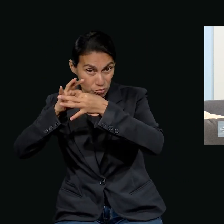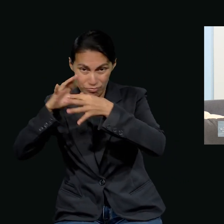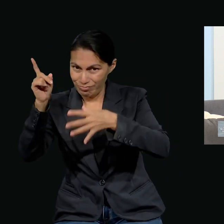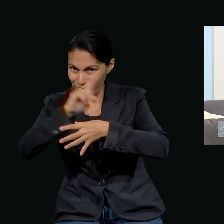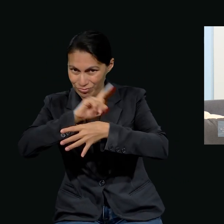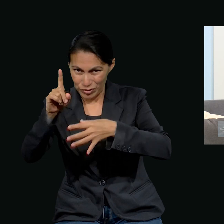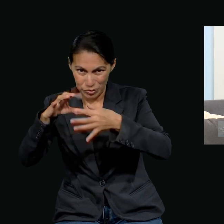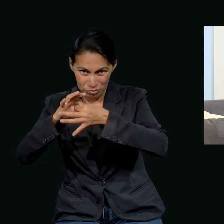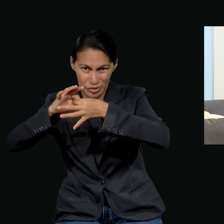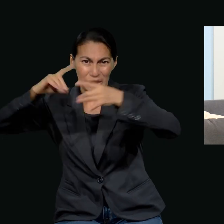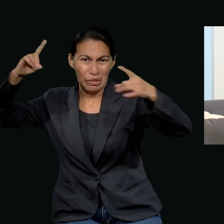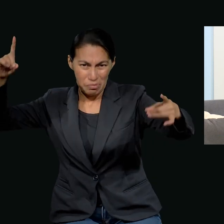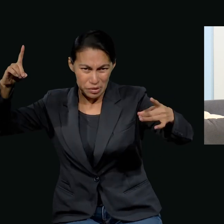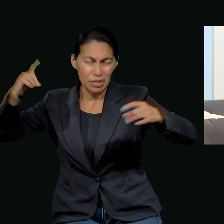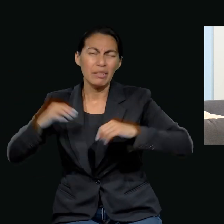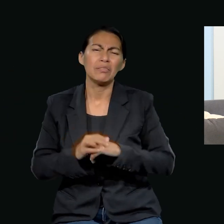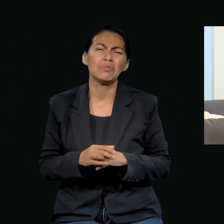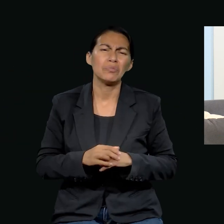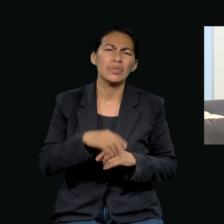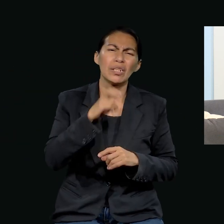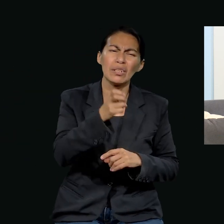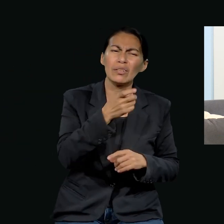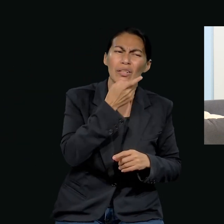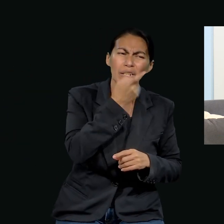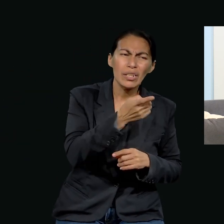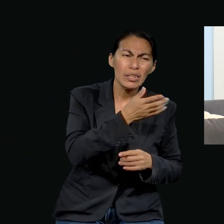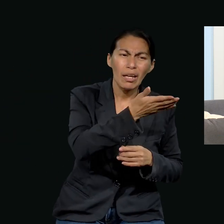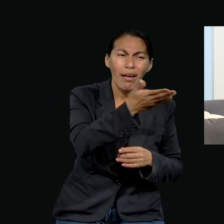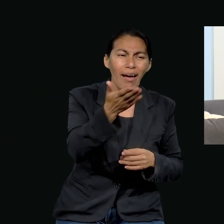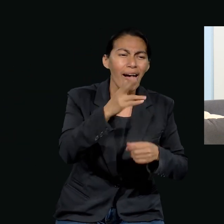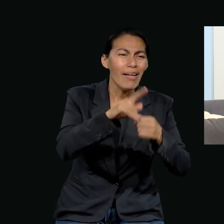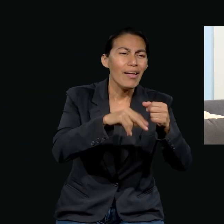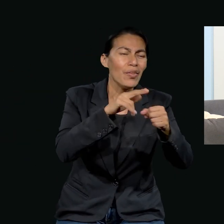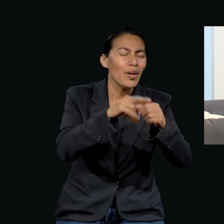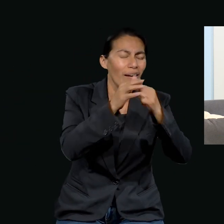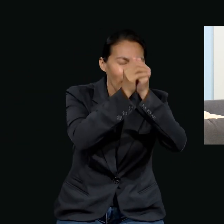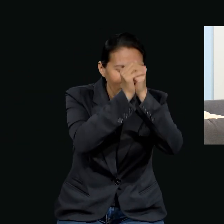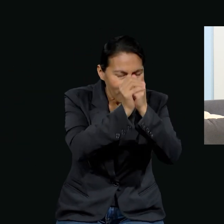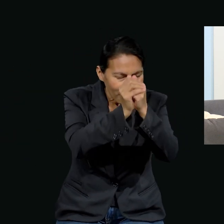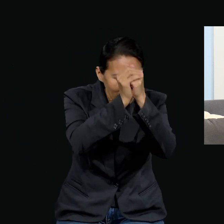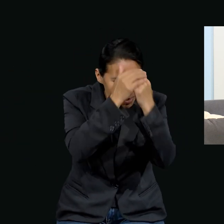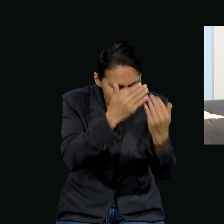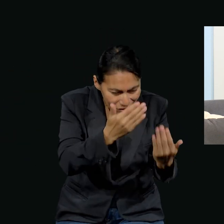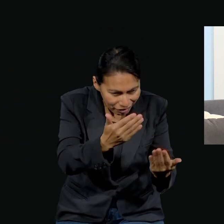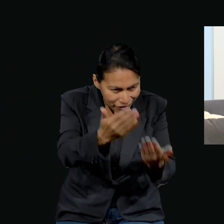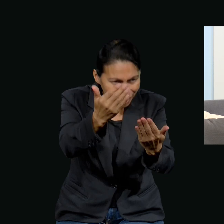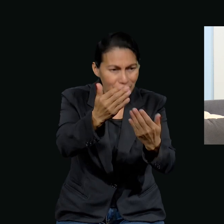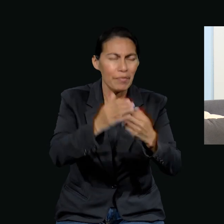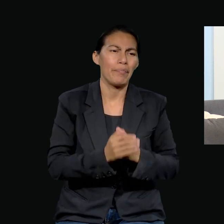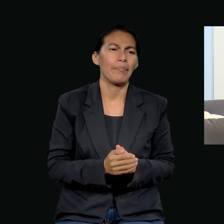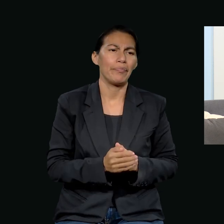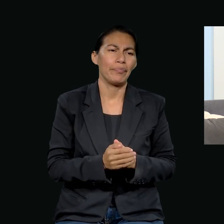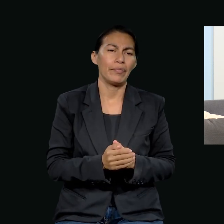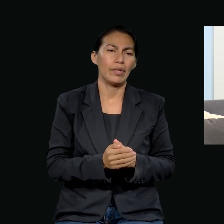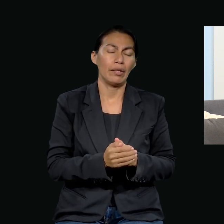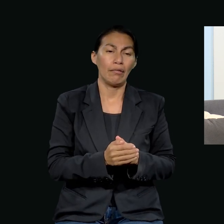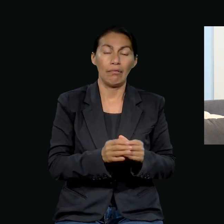desconectadas del poder de Dios. Se atribuye poder vital a la materia y se hace de la naturaleza una divinidad. Se